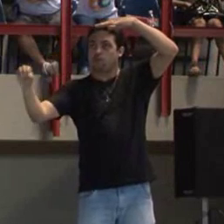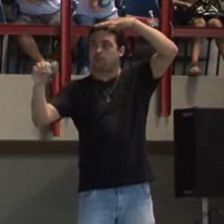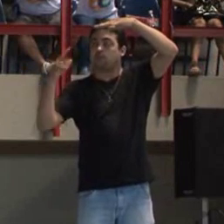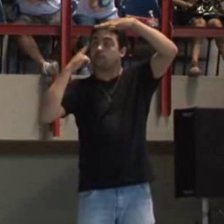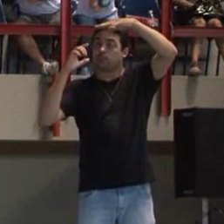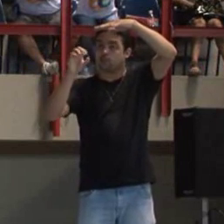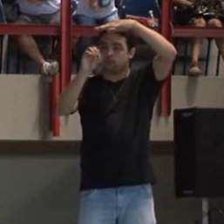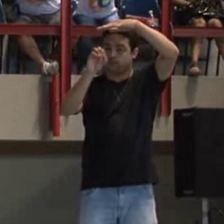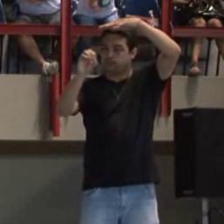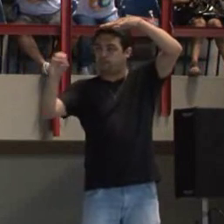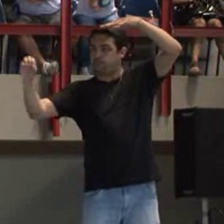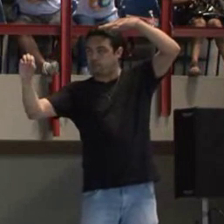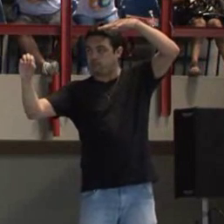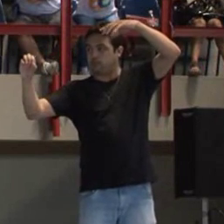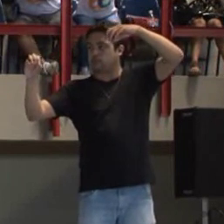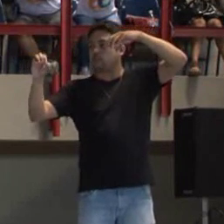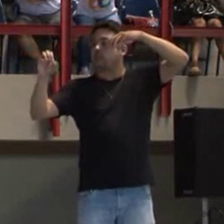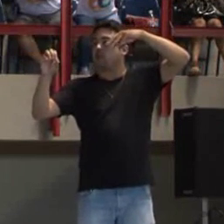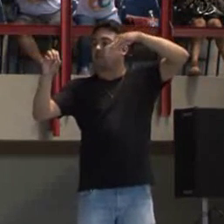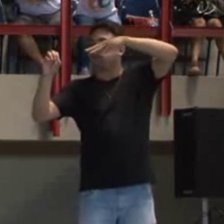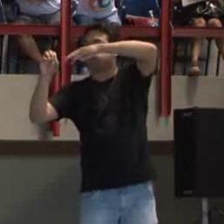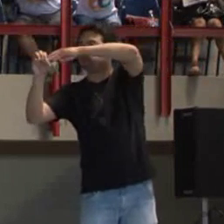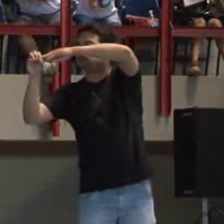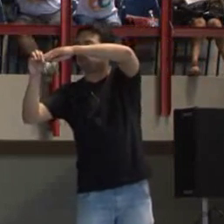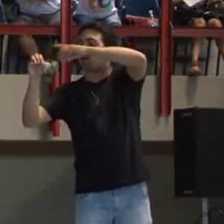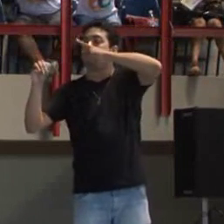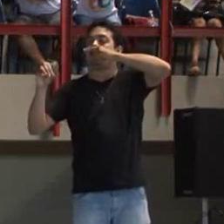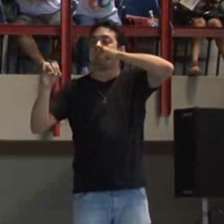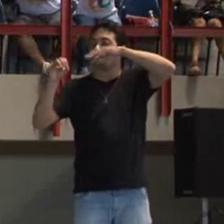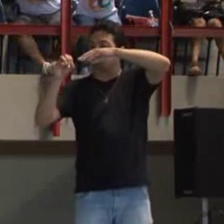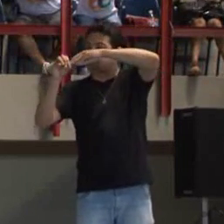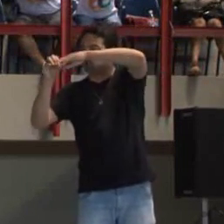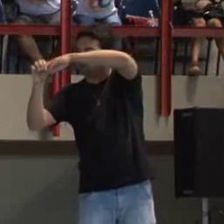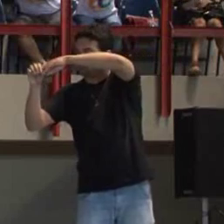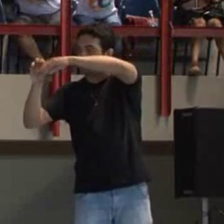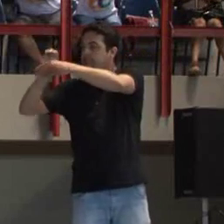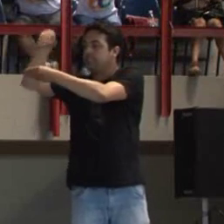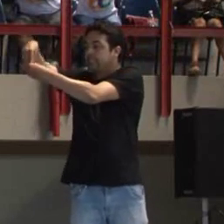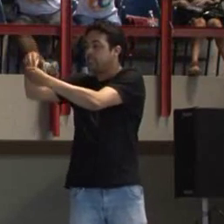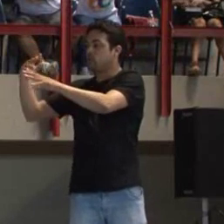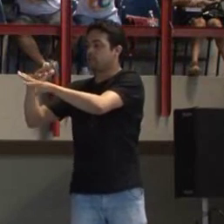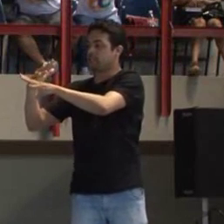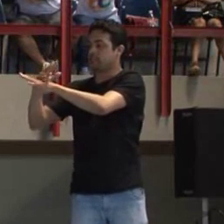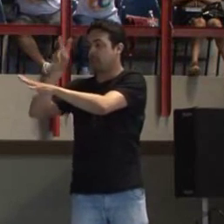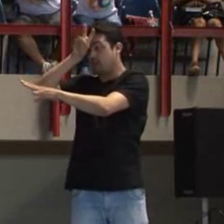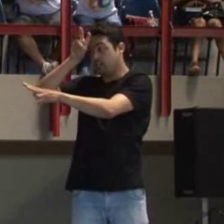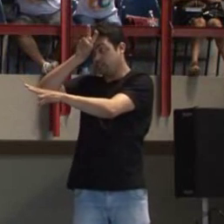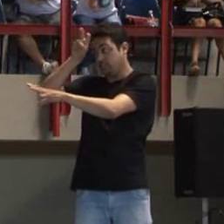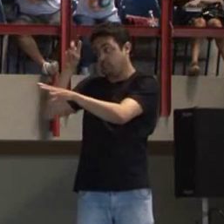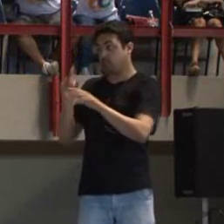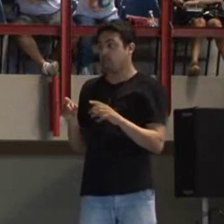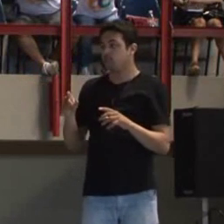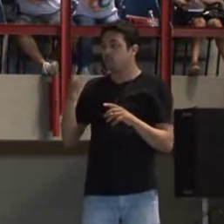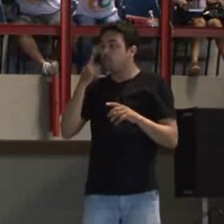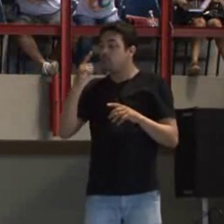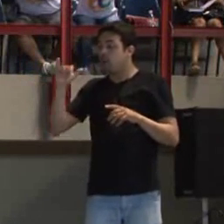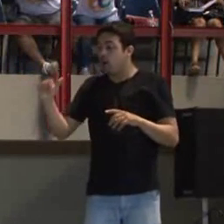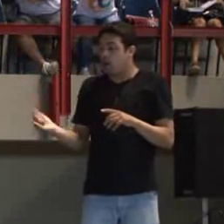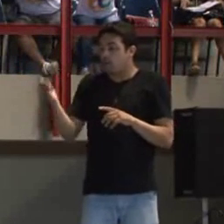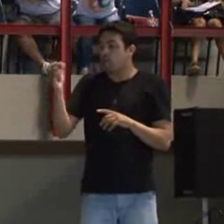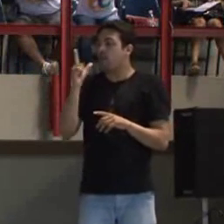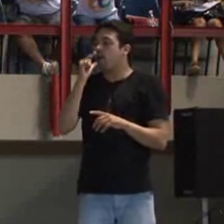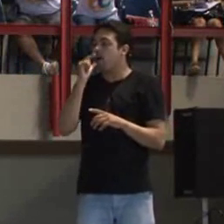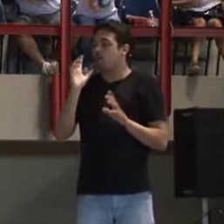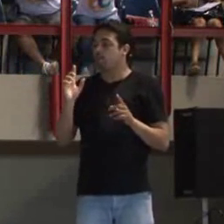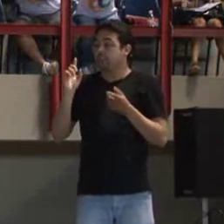entendeu? Aí um buraco que a água canalizava para dentro da cidade, ó. Aí eles usavam só a quantidade de água que eles